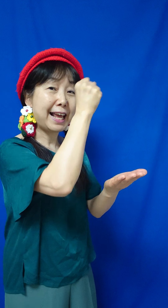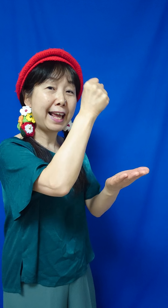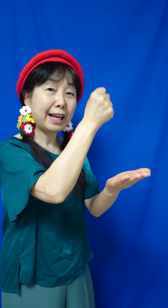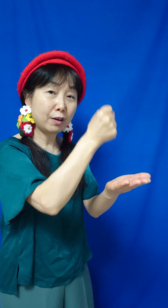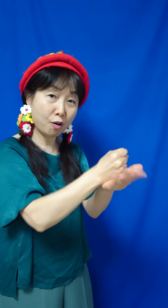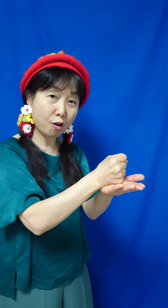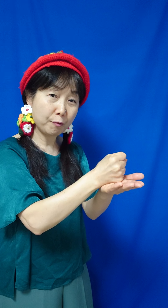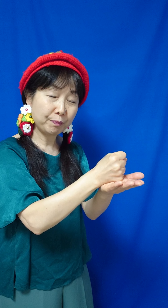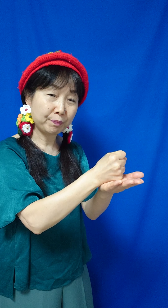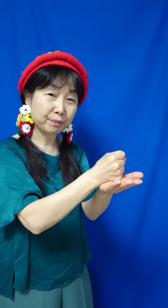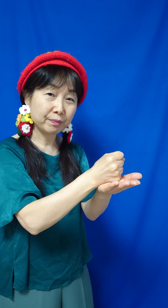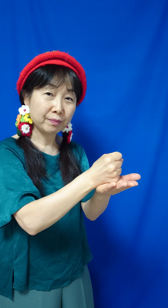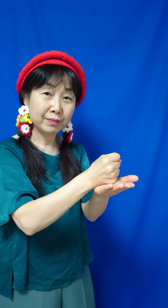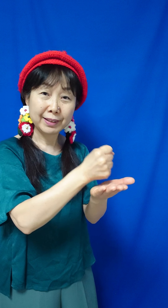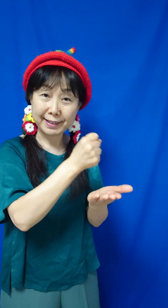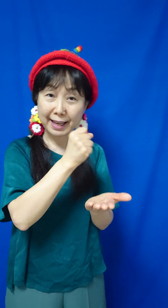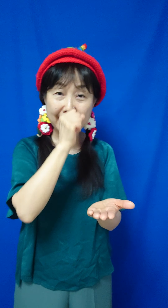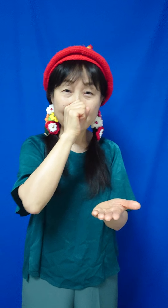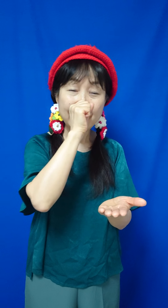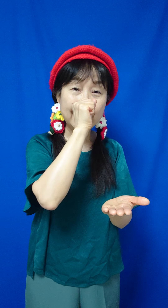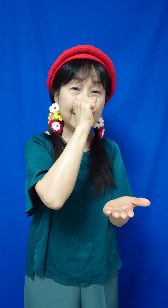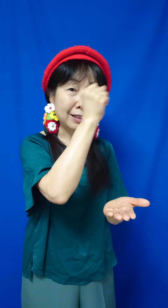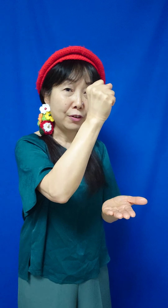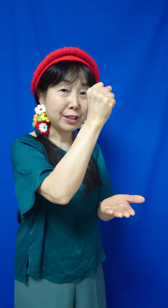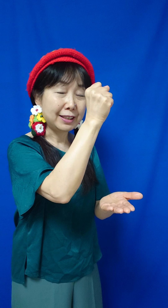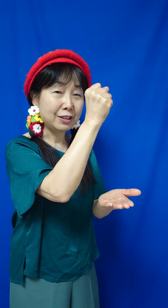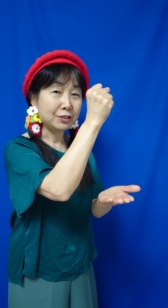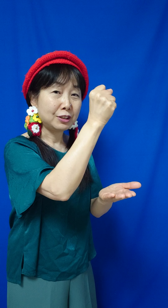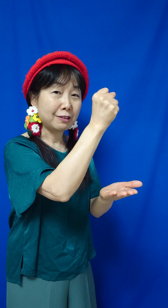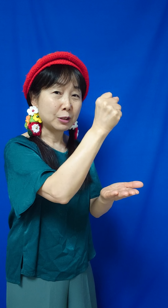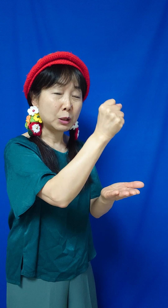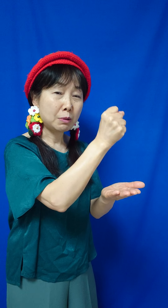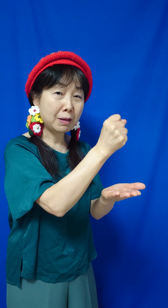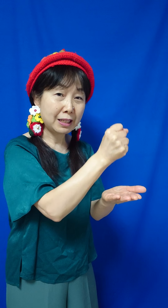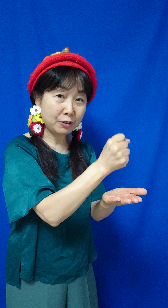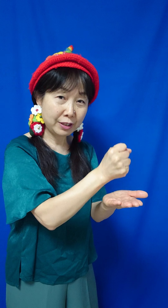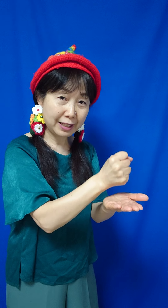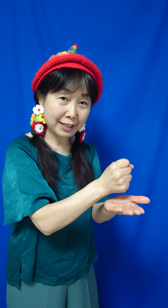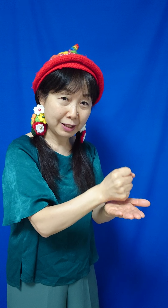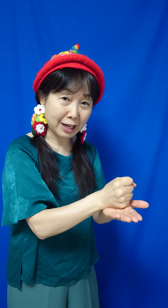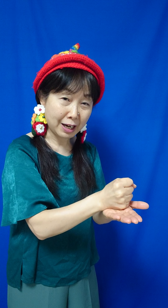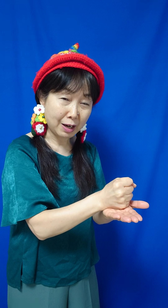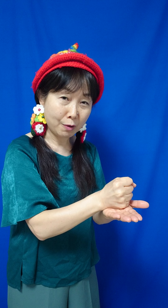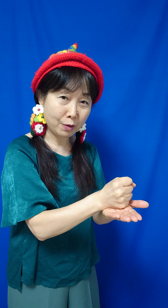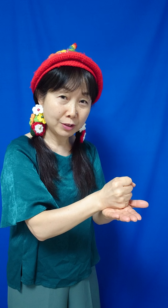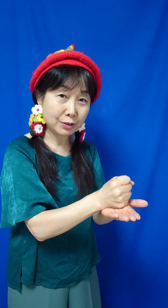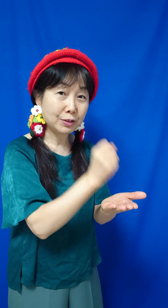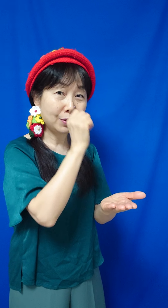成功ね、良いっていう手話そのまま手のひらに下ろすと